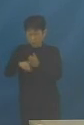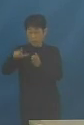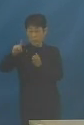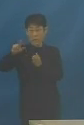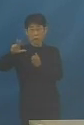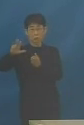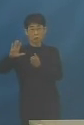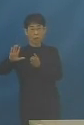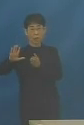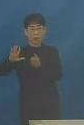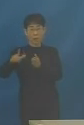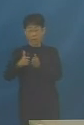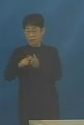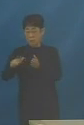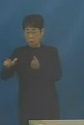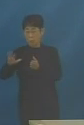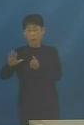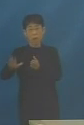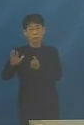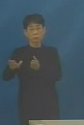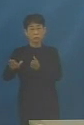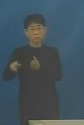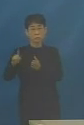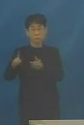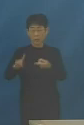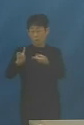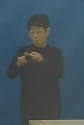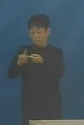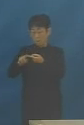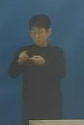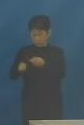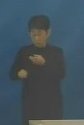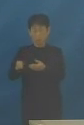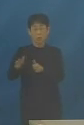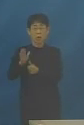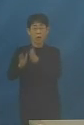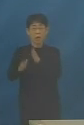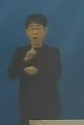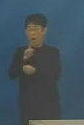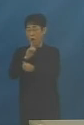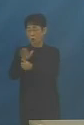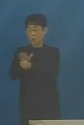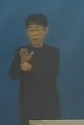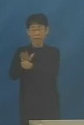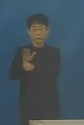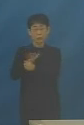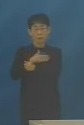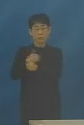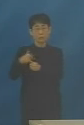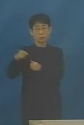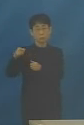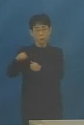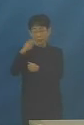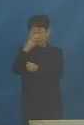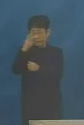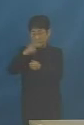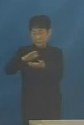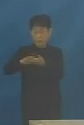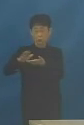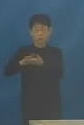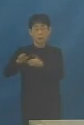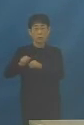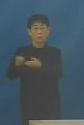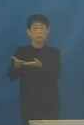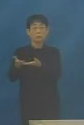適切なアドバイスができるはずでありますデコーダーの検査とか治療していただき必要があればですね